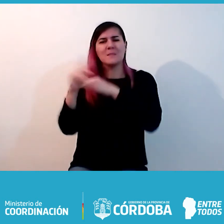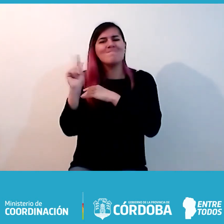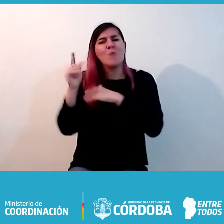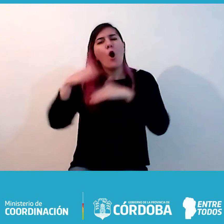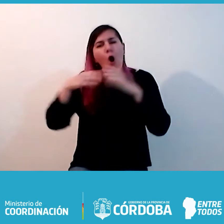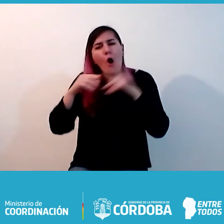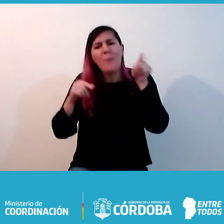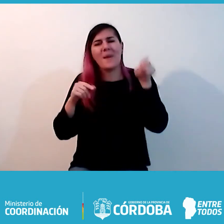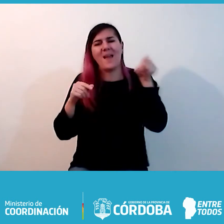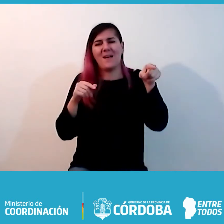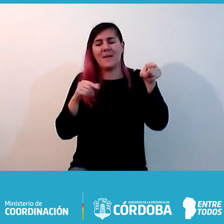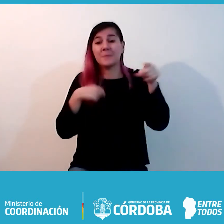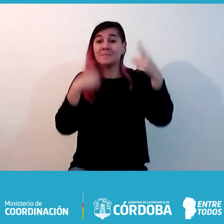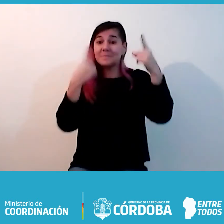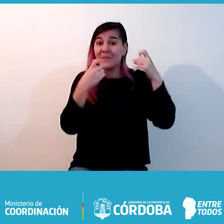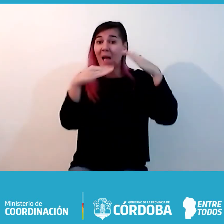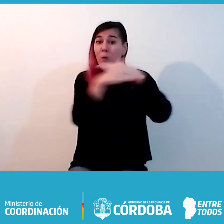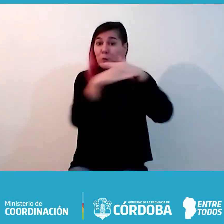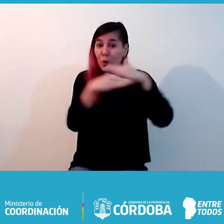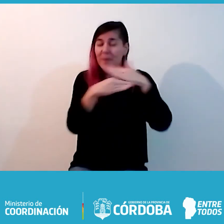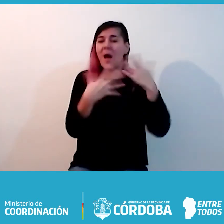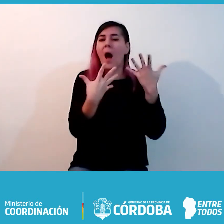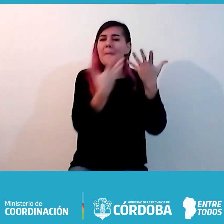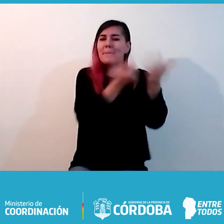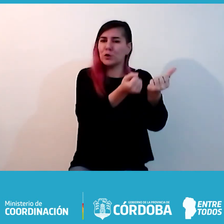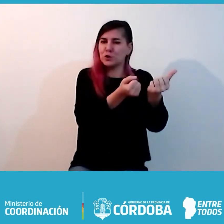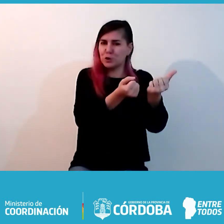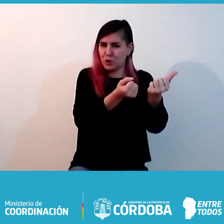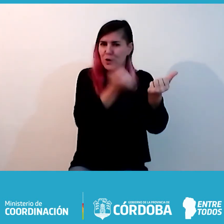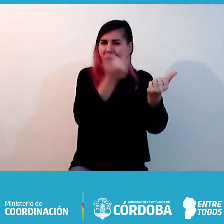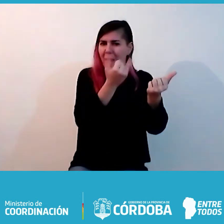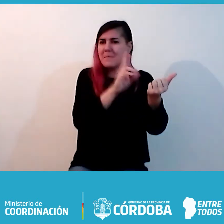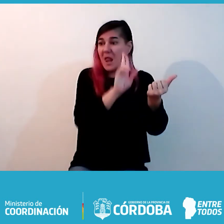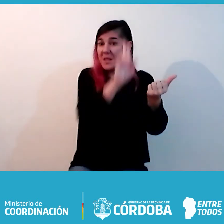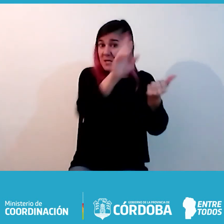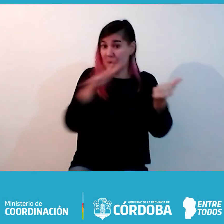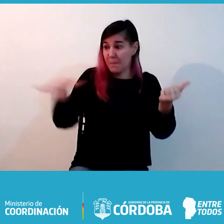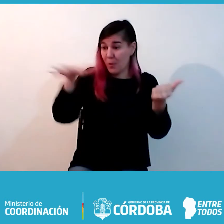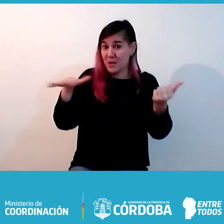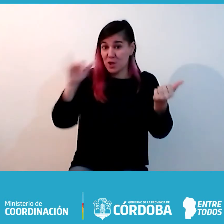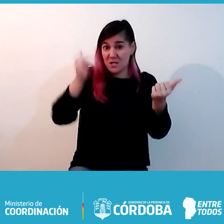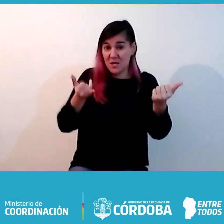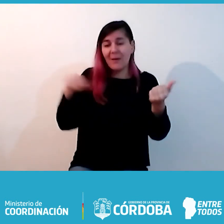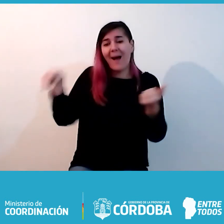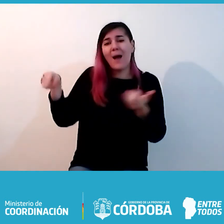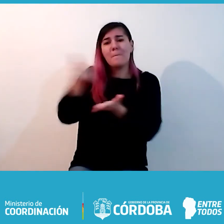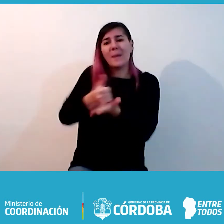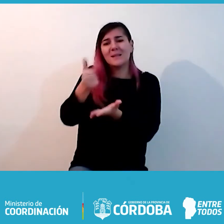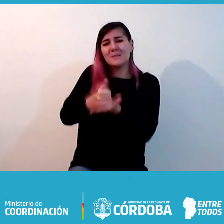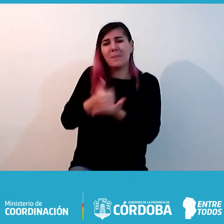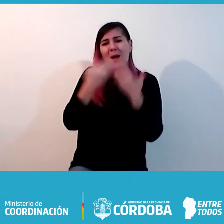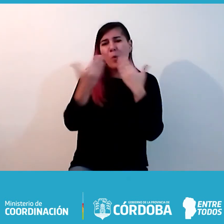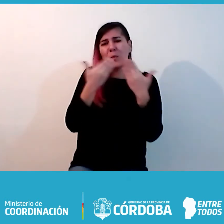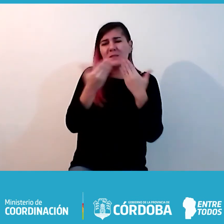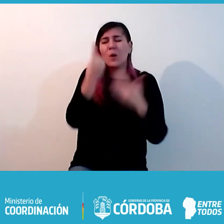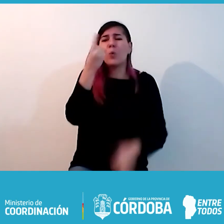en que si necesita la autovía de la cual se cuenta con apoyo y licencia social de la población, la que aquí, participante de esta audiencia,